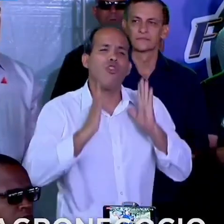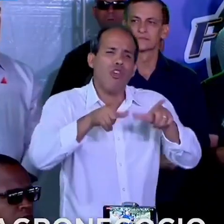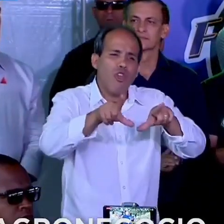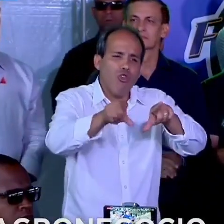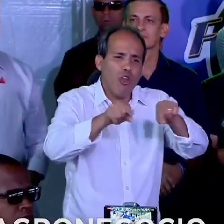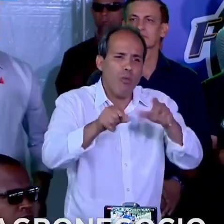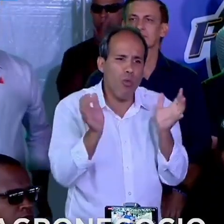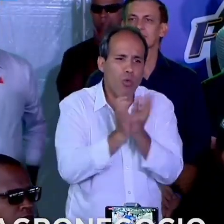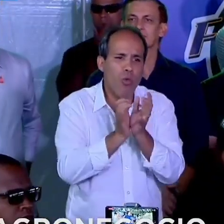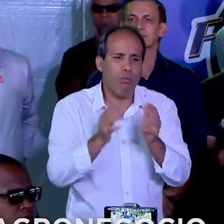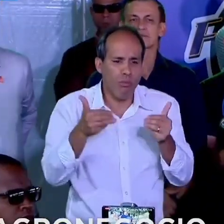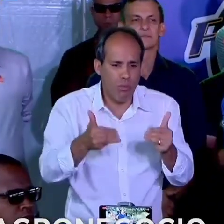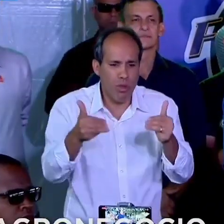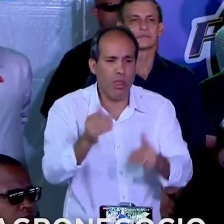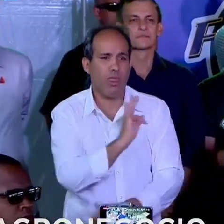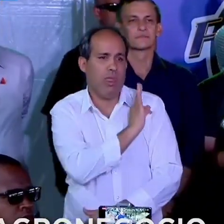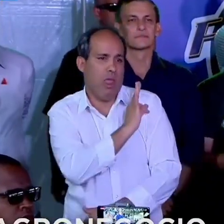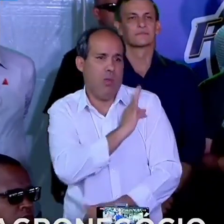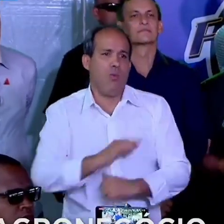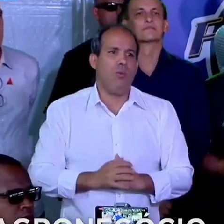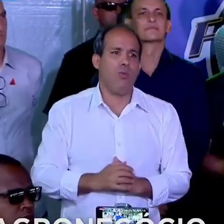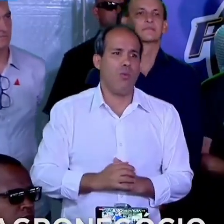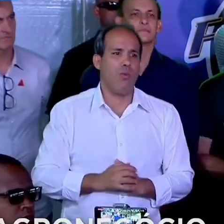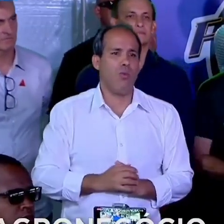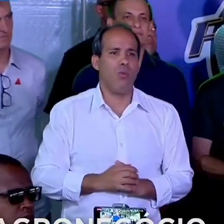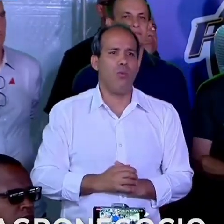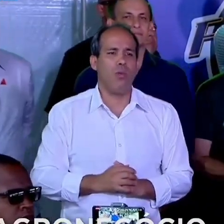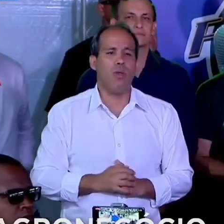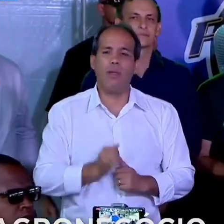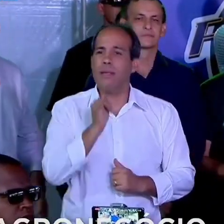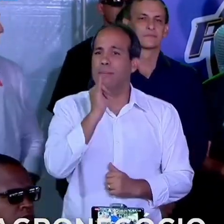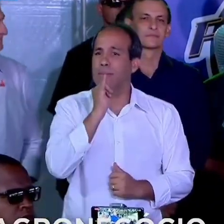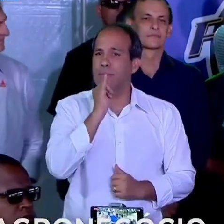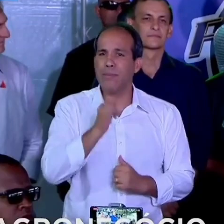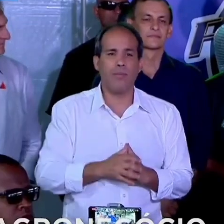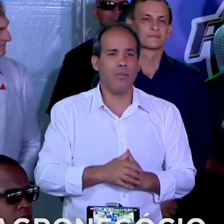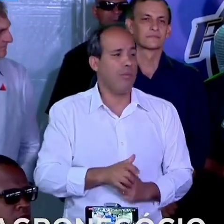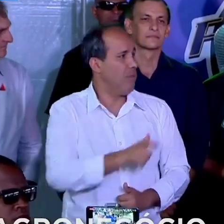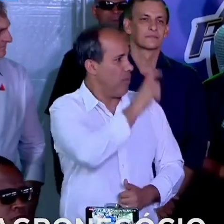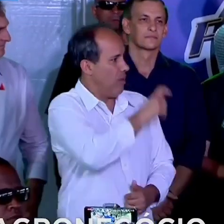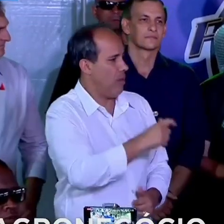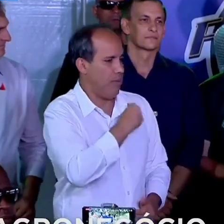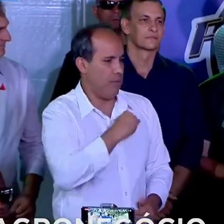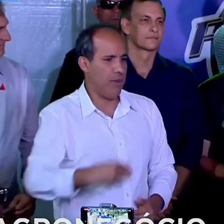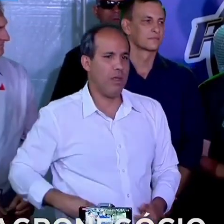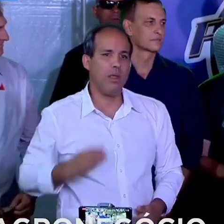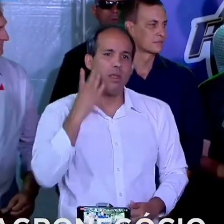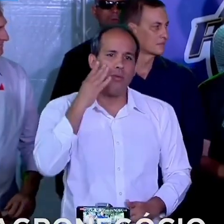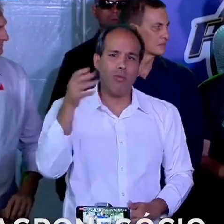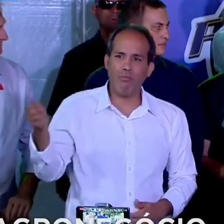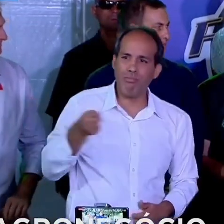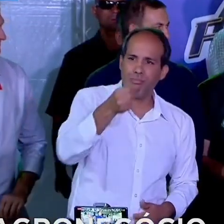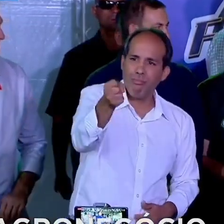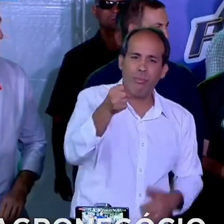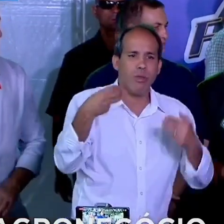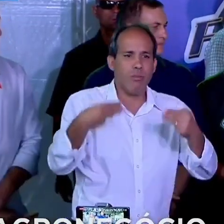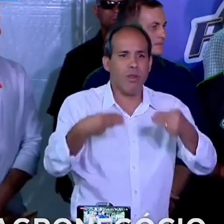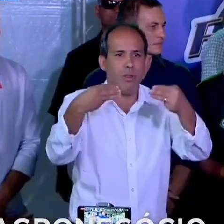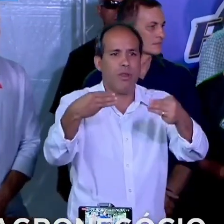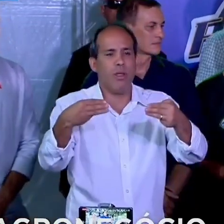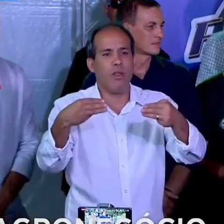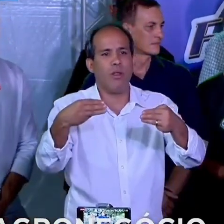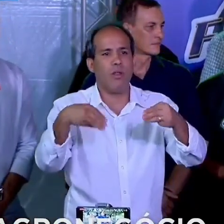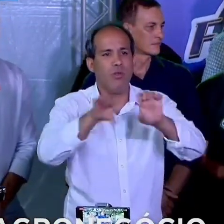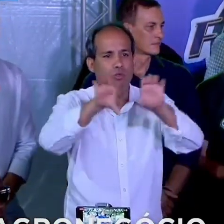Escolhemos os ministros pelos critérios técnicos, como, por exemplo, o Tarcísio de Freitas para infraestrutura,